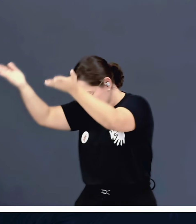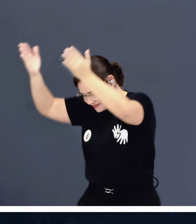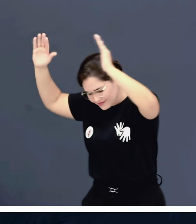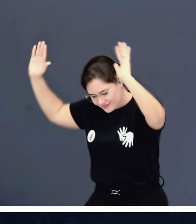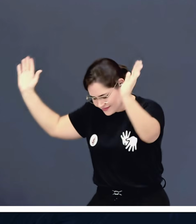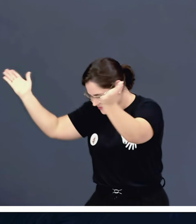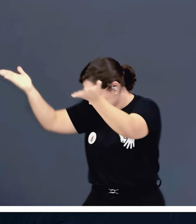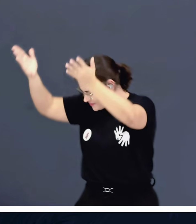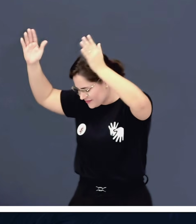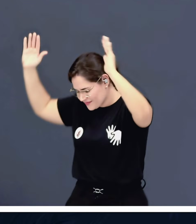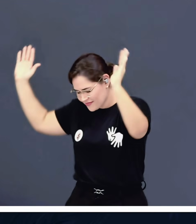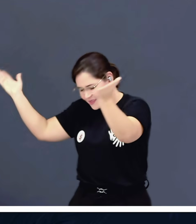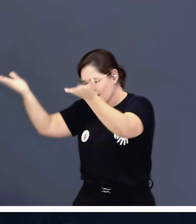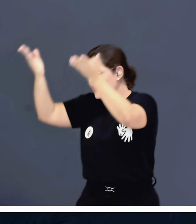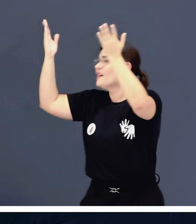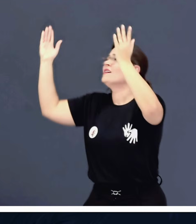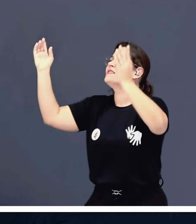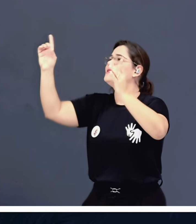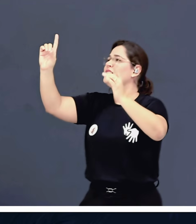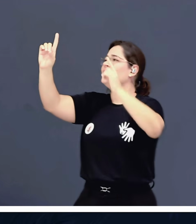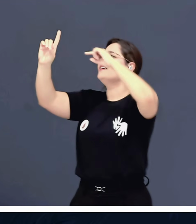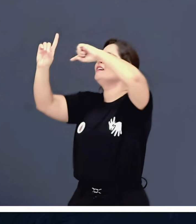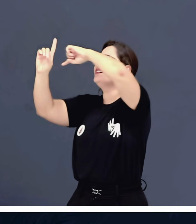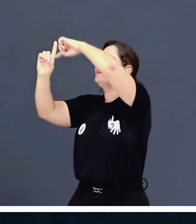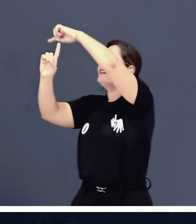exaltado é.